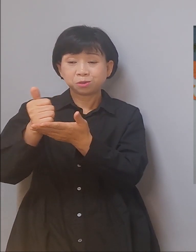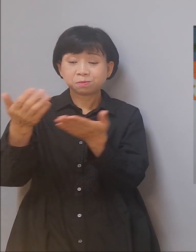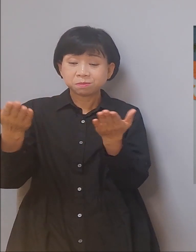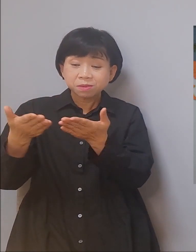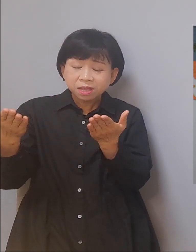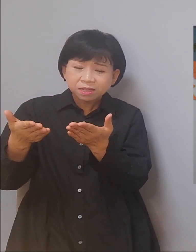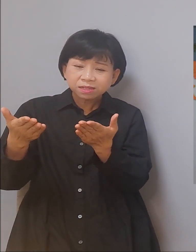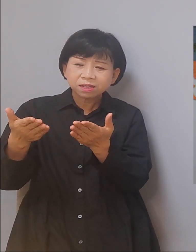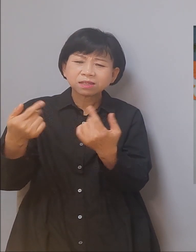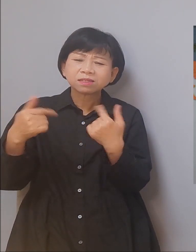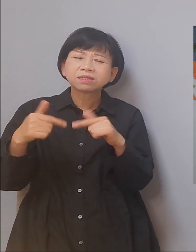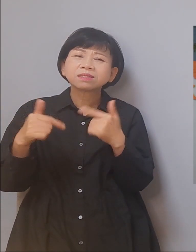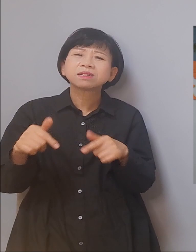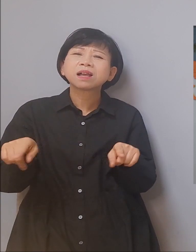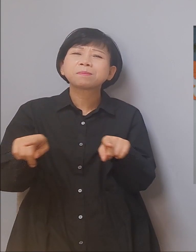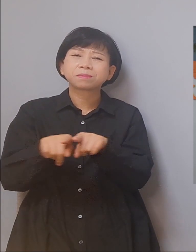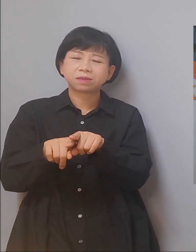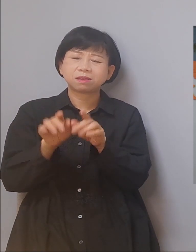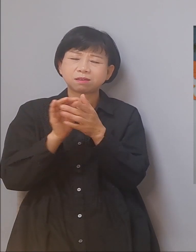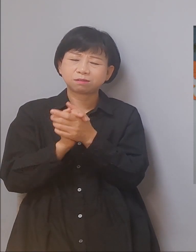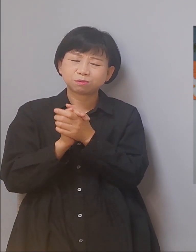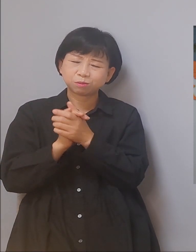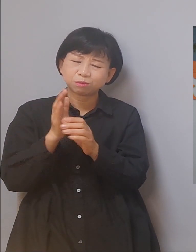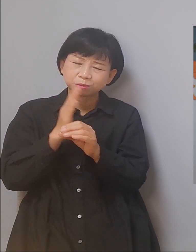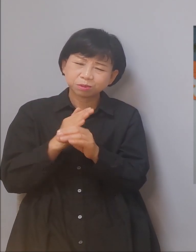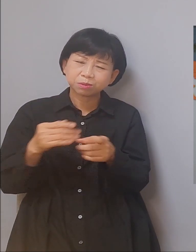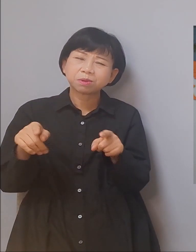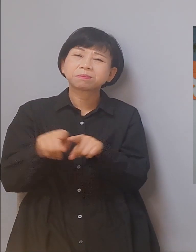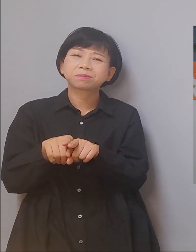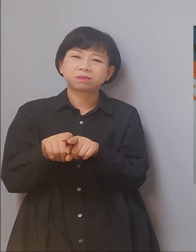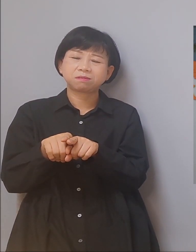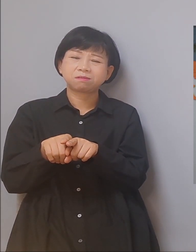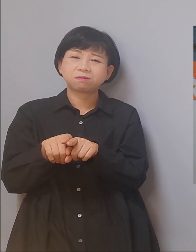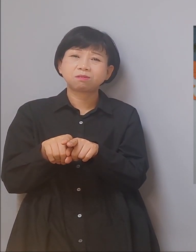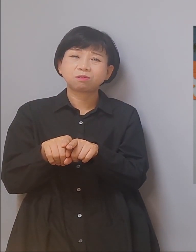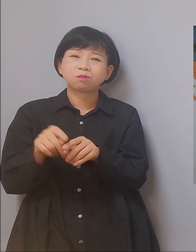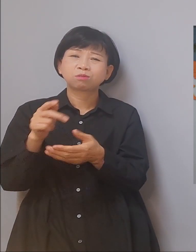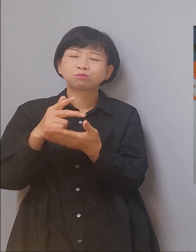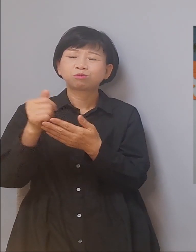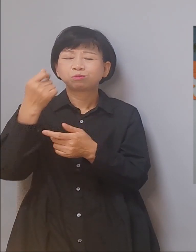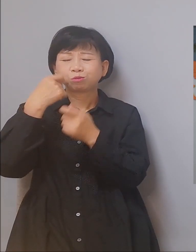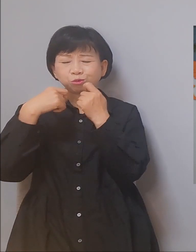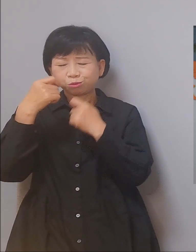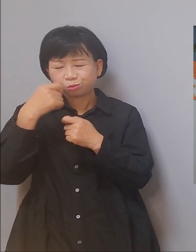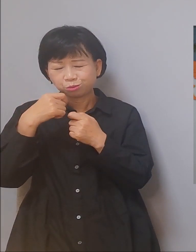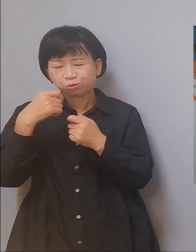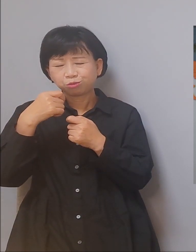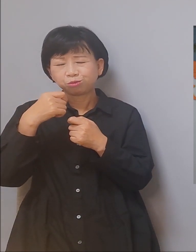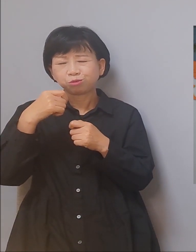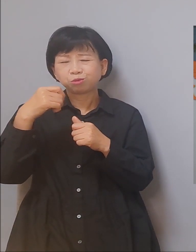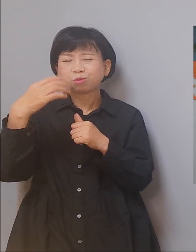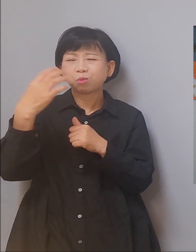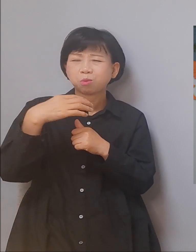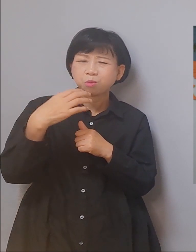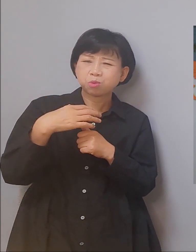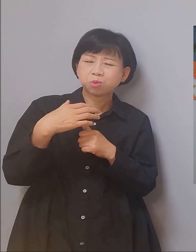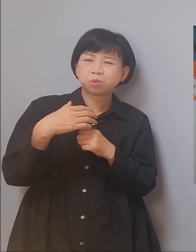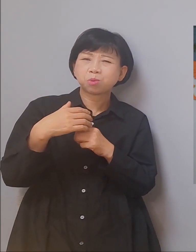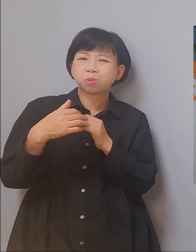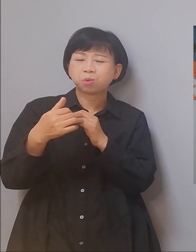현장 가운데에, 또 함께 기도하는 가운데에, 주님이 눈물 흘리실 때에, 호통치실 때에 또